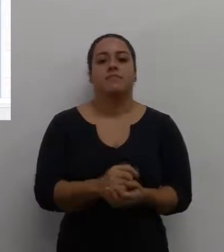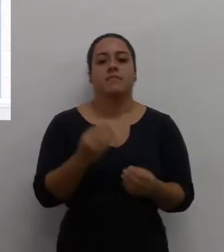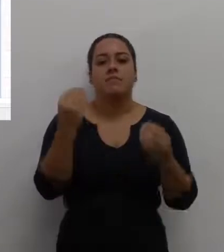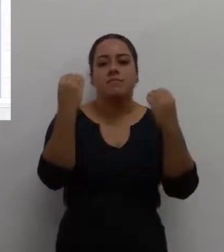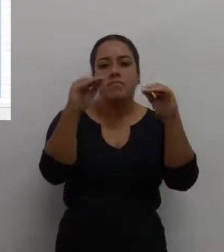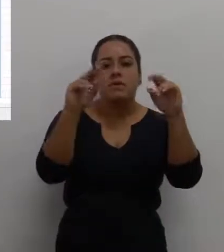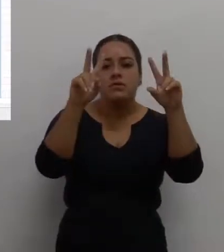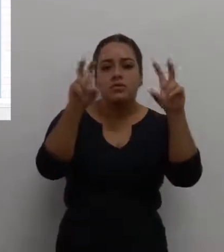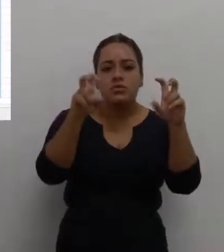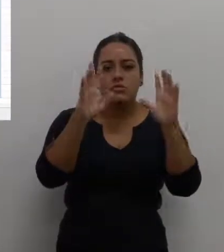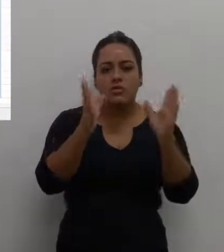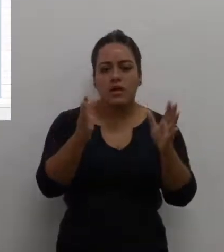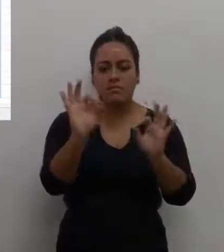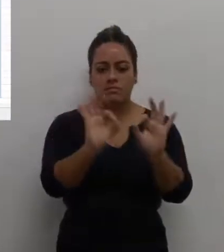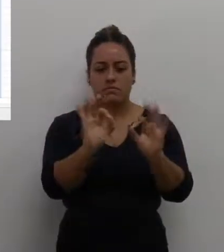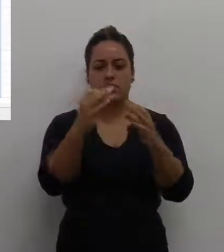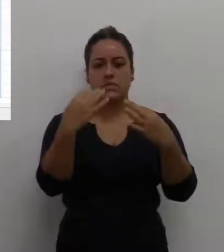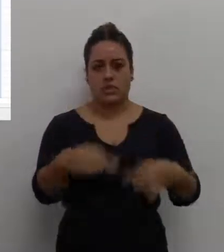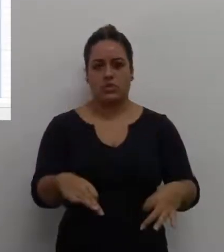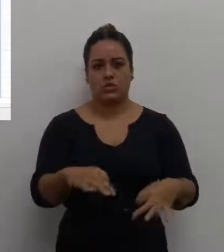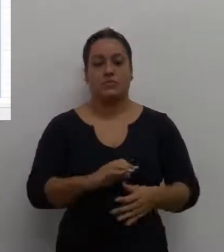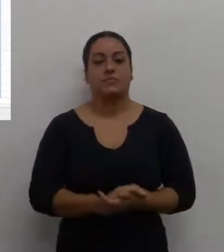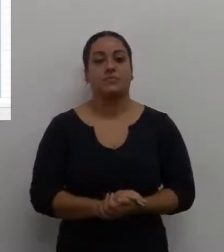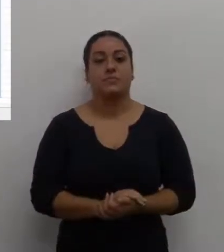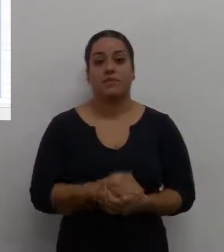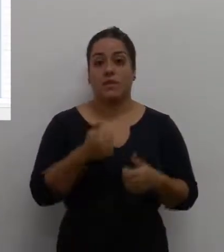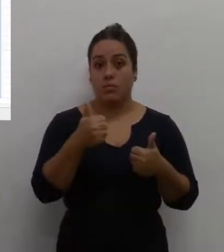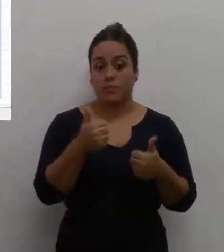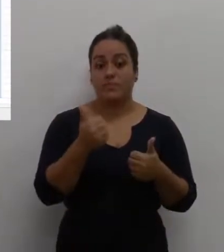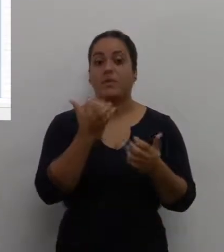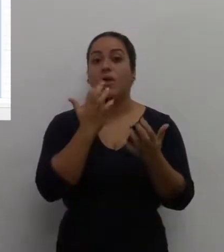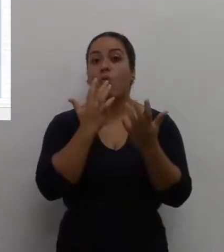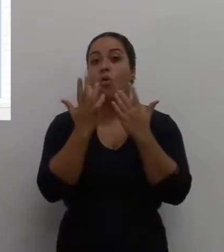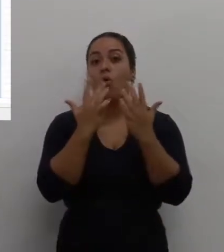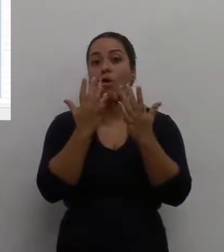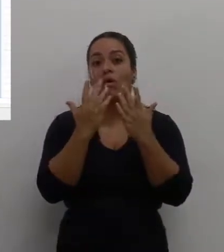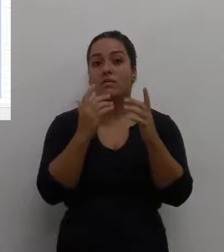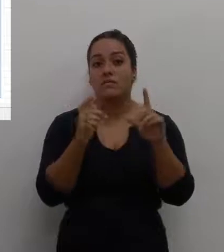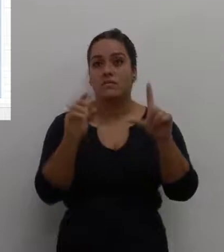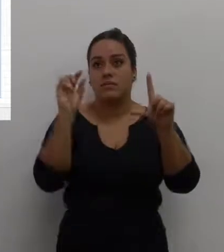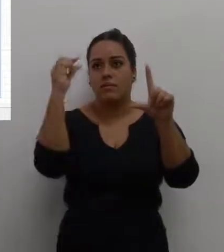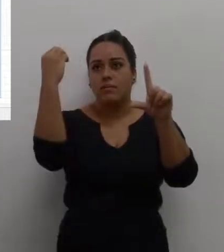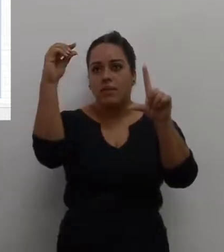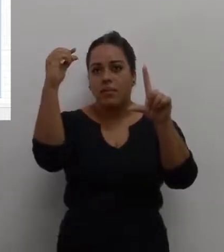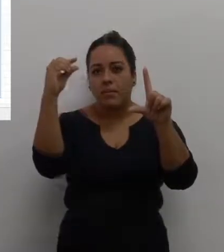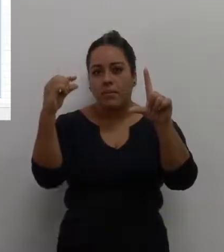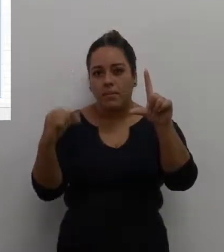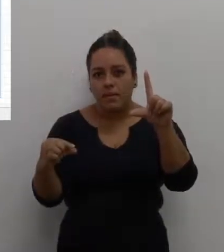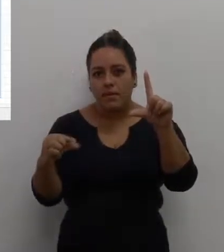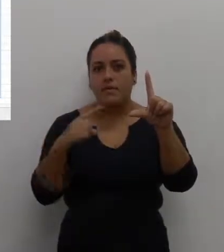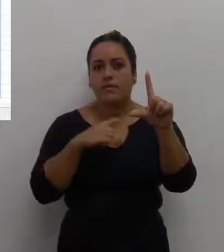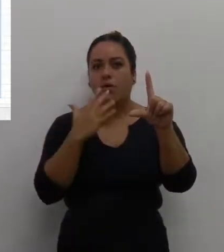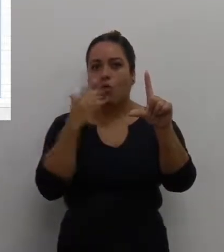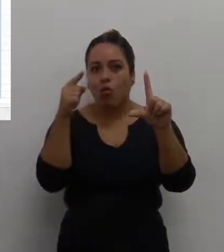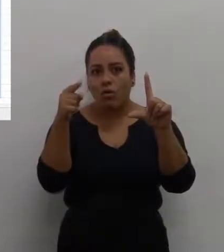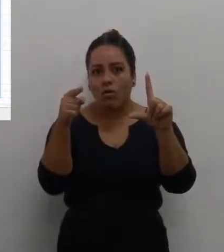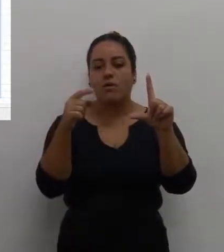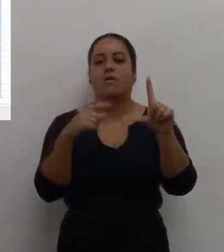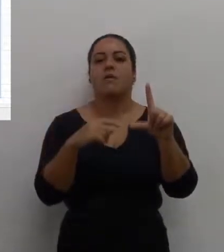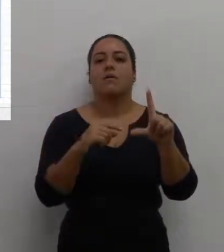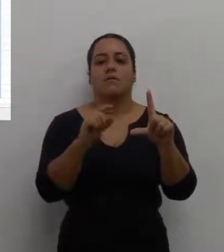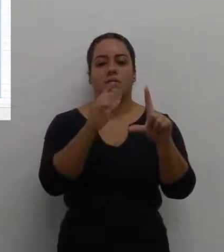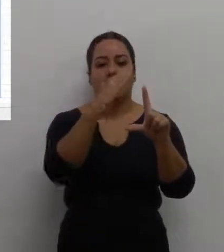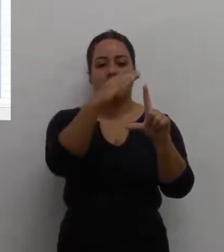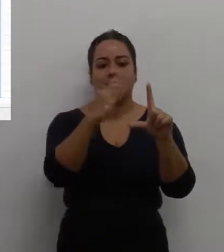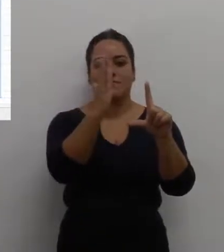bonitinha, com título, tudo certinho. Bom, essas cores aqui, de cada pedacinho desse da